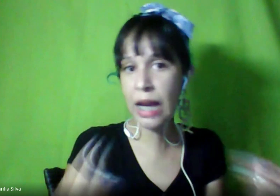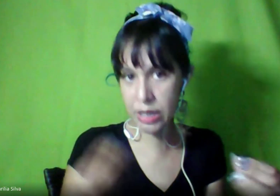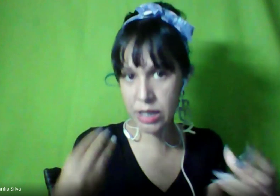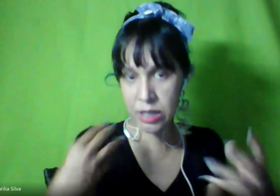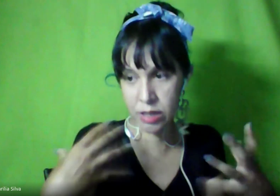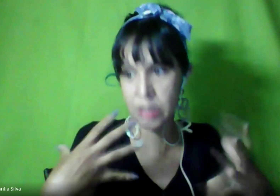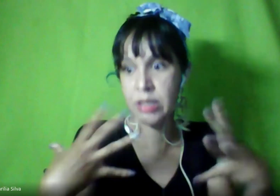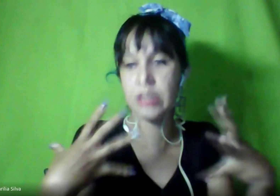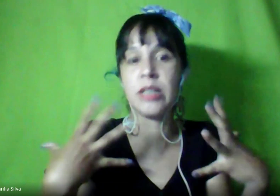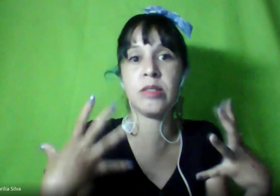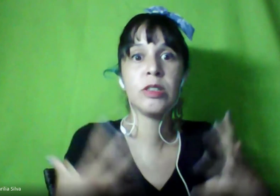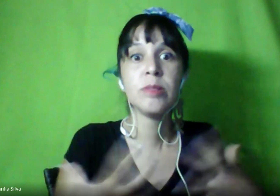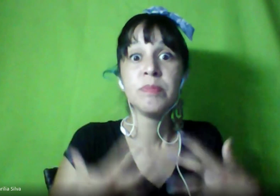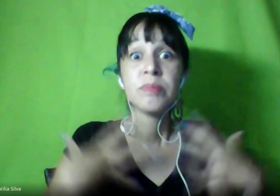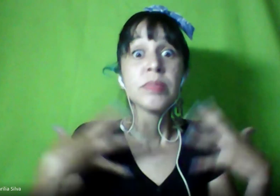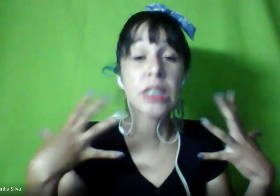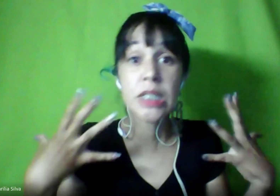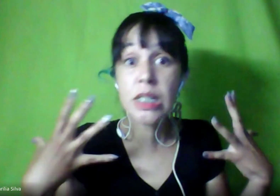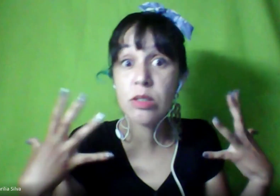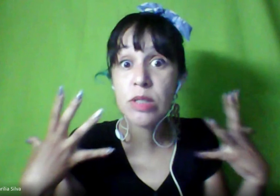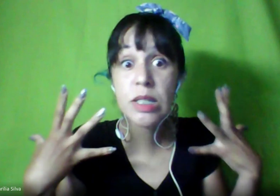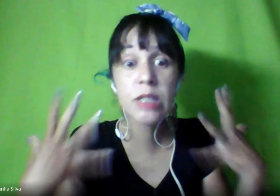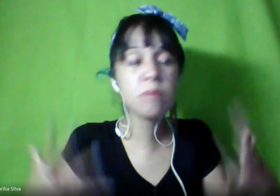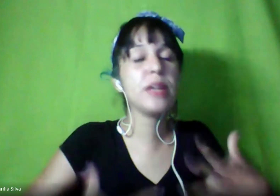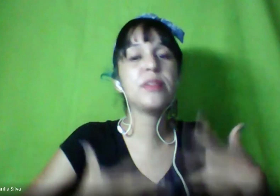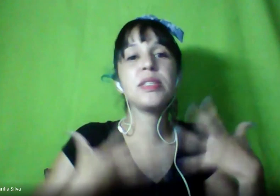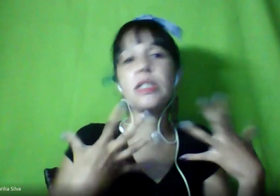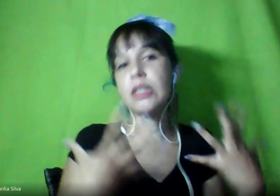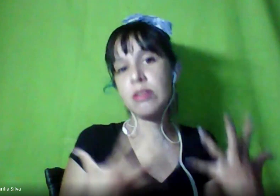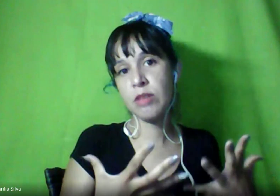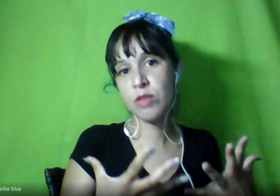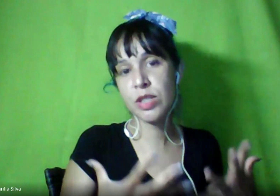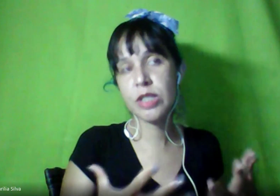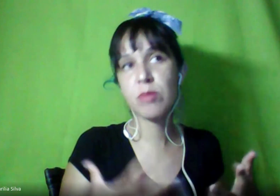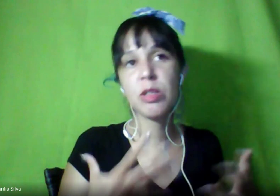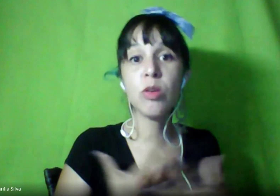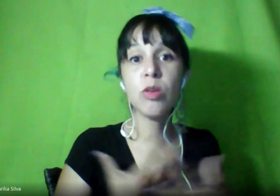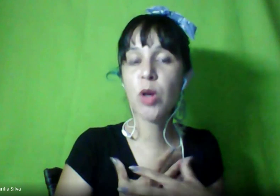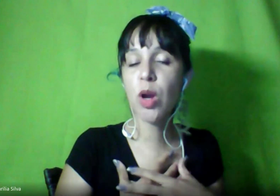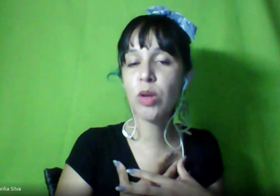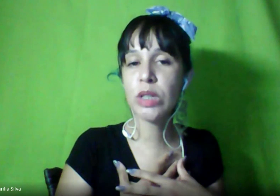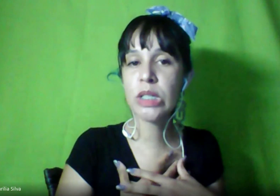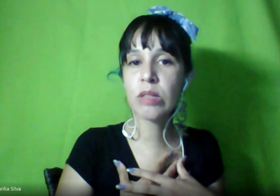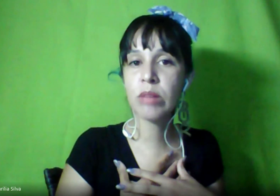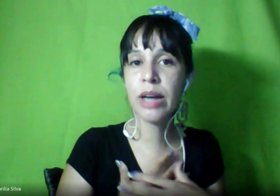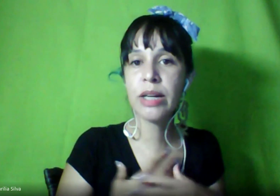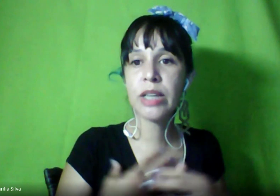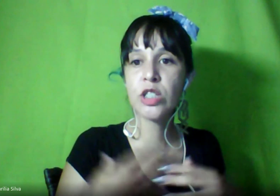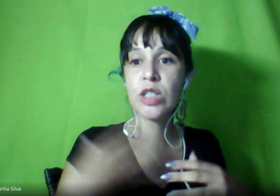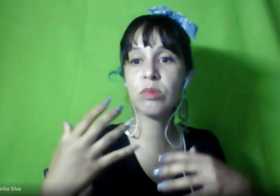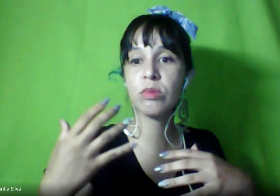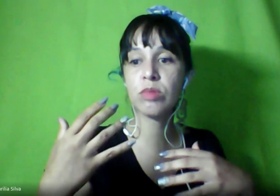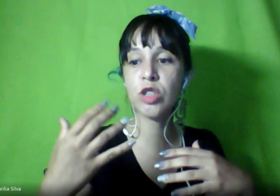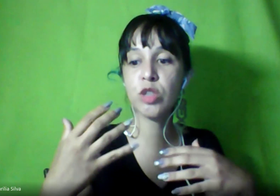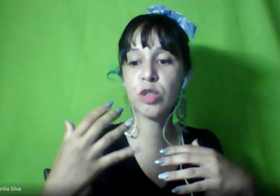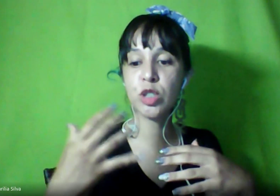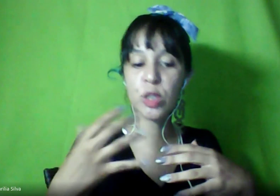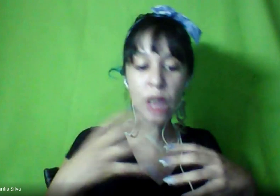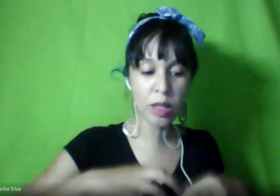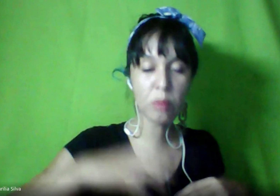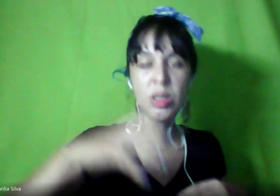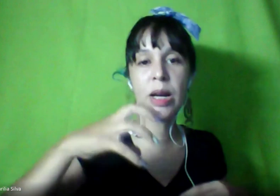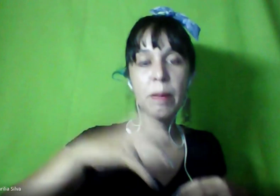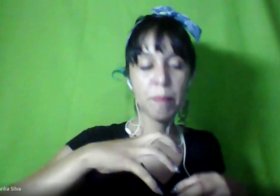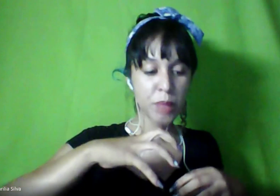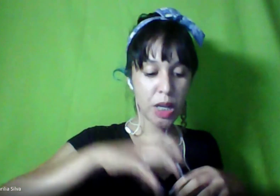dá esse certo desespero, esse certo nervosismo. Então eu me coloco nesse lugar, né, de